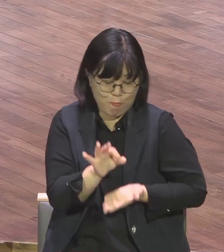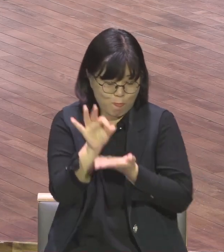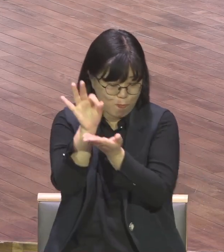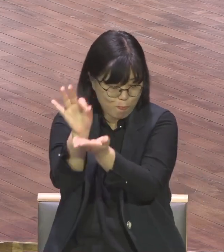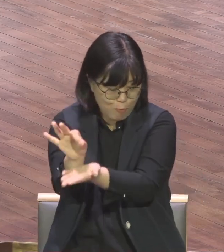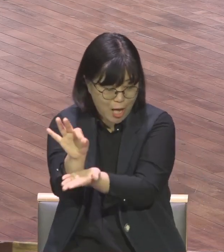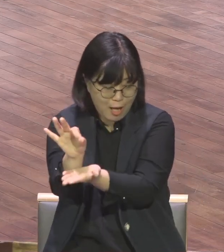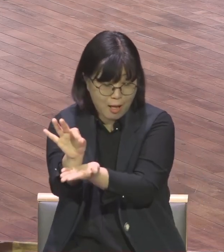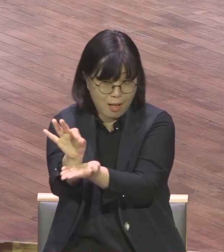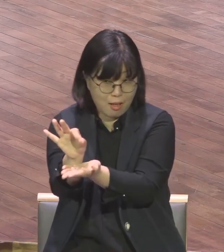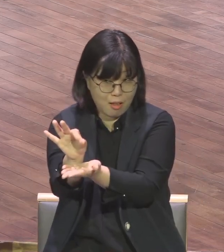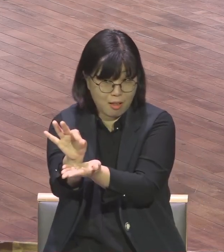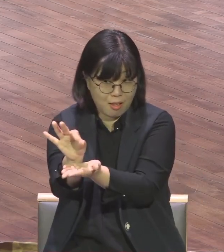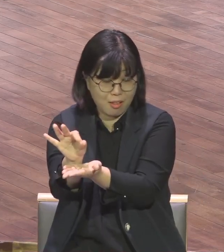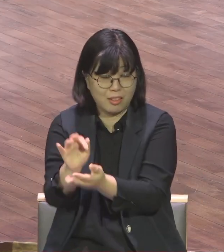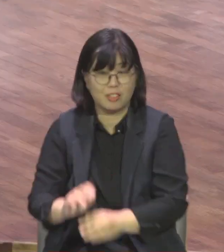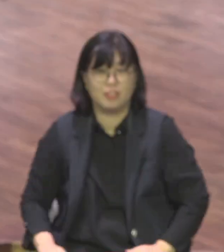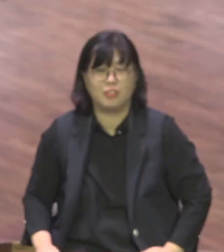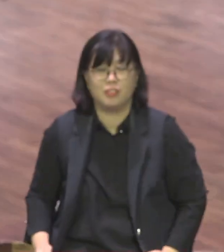앞에 두니.